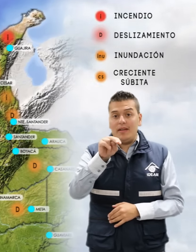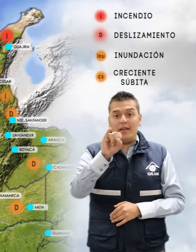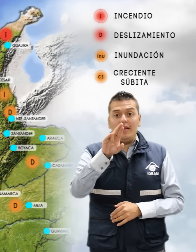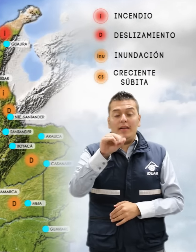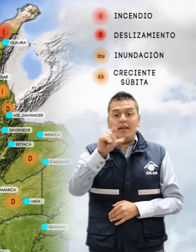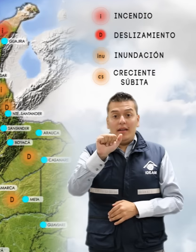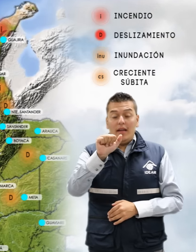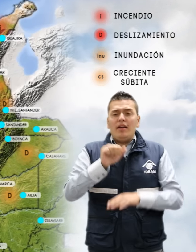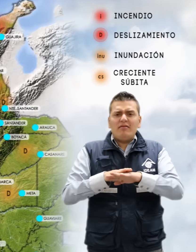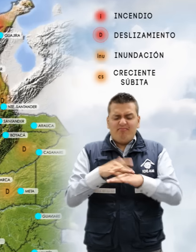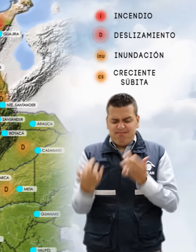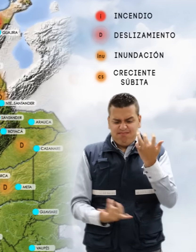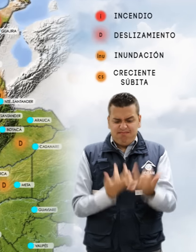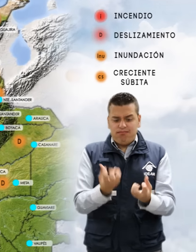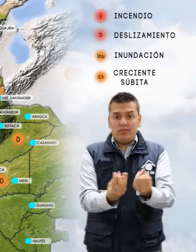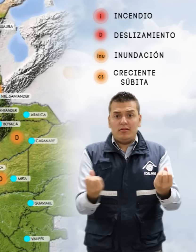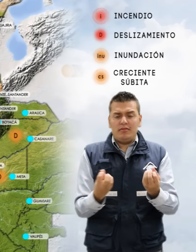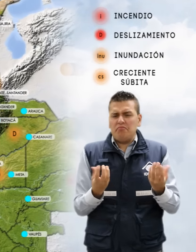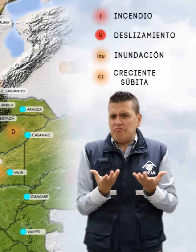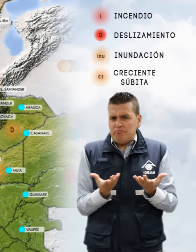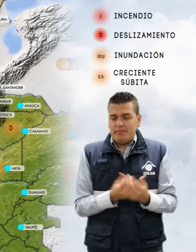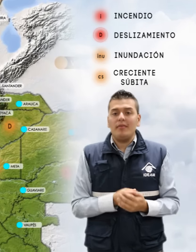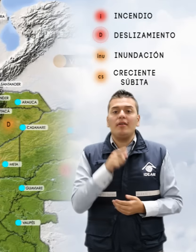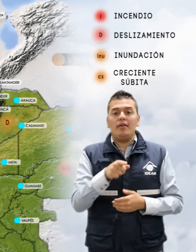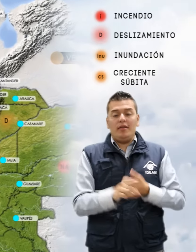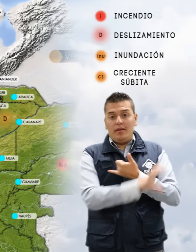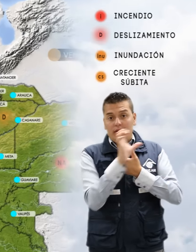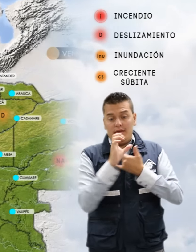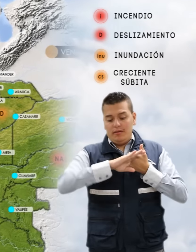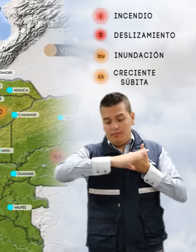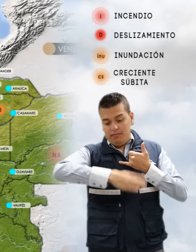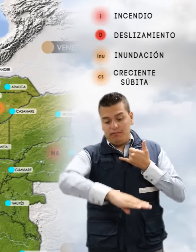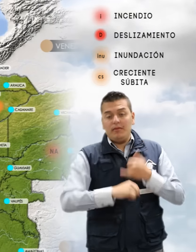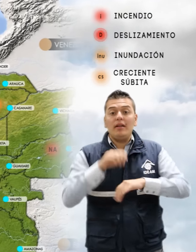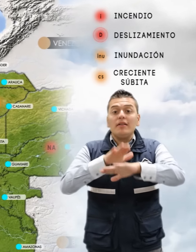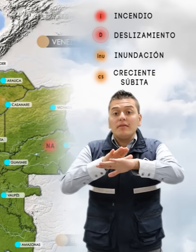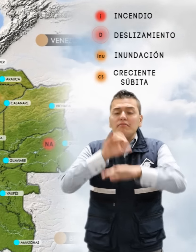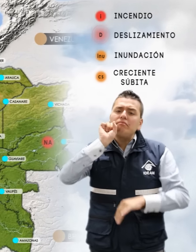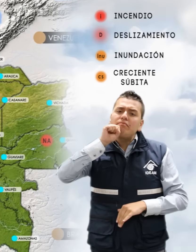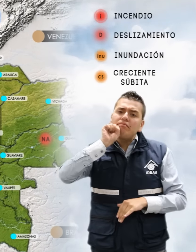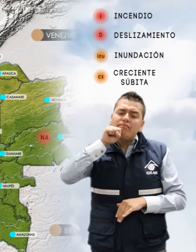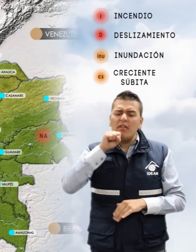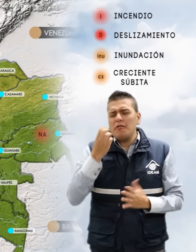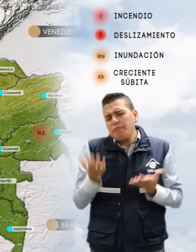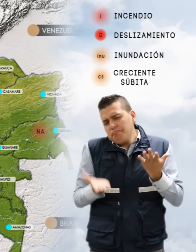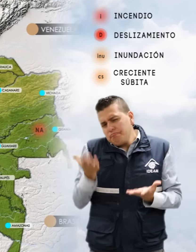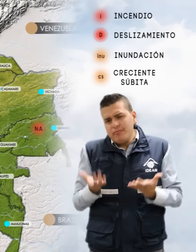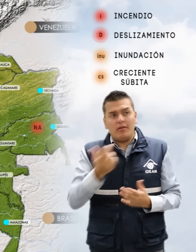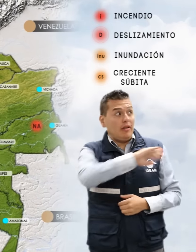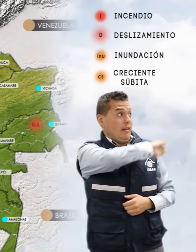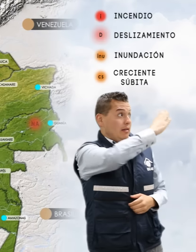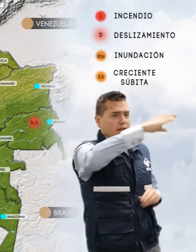probabilidad de incendios de la cobertura vegetal en sectores de las regiones Caribe y Andina, en alerta naranja por probabilidad moderada de